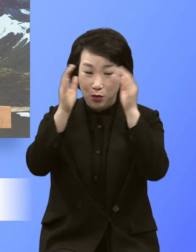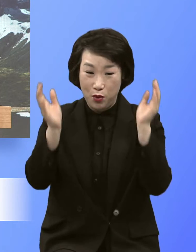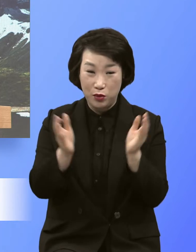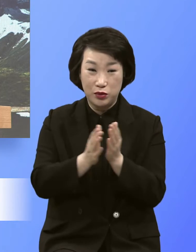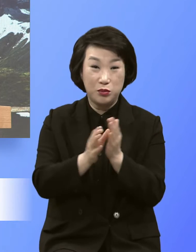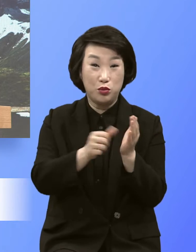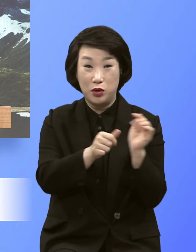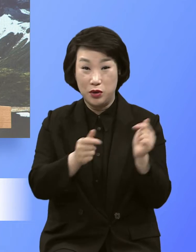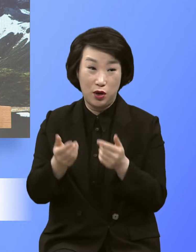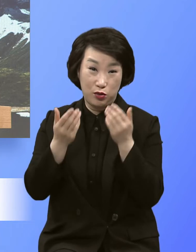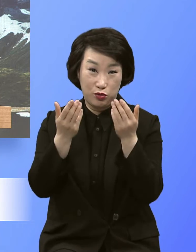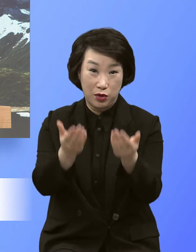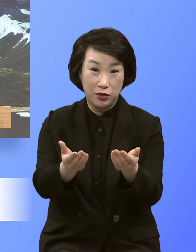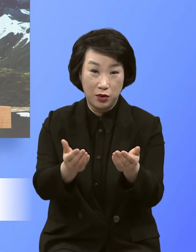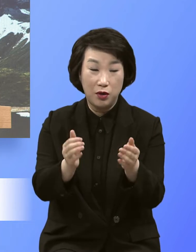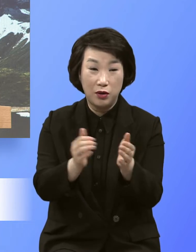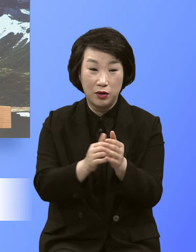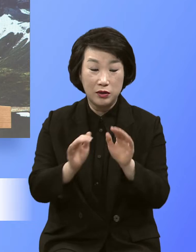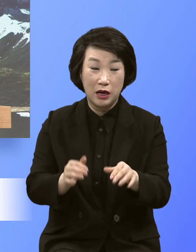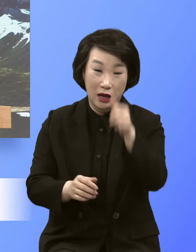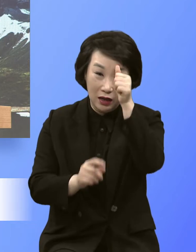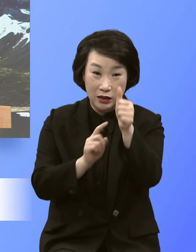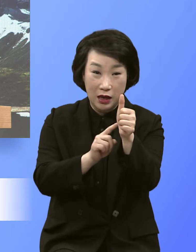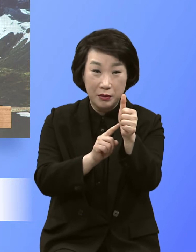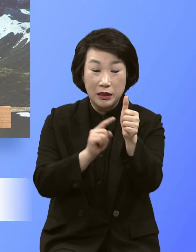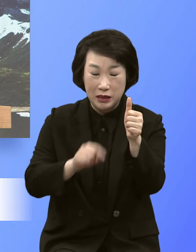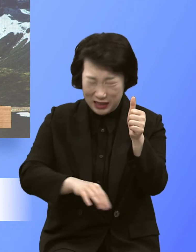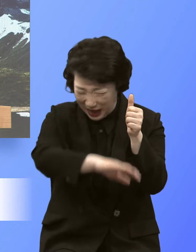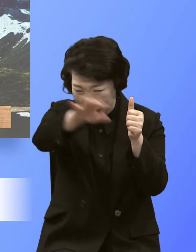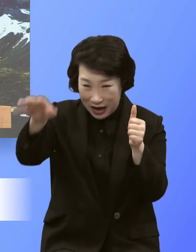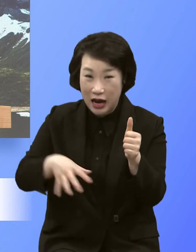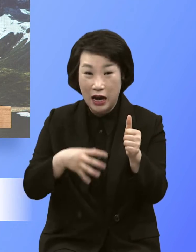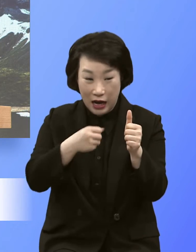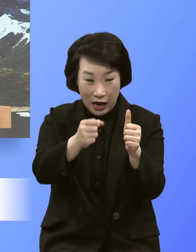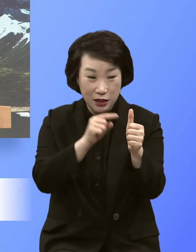주실 때 너는 이 만물을 소유해라,